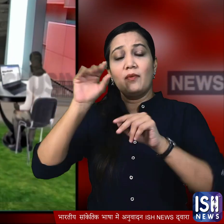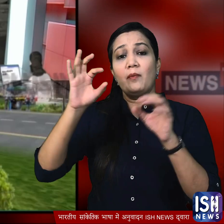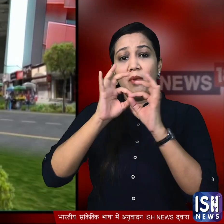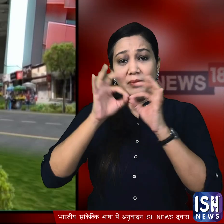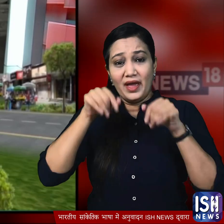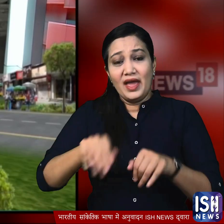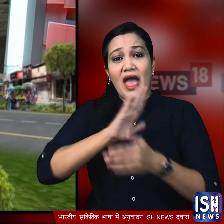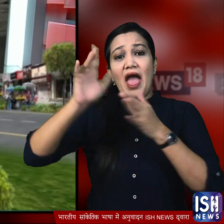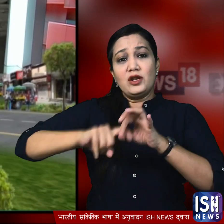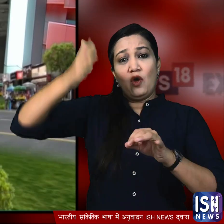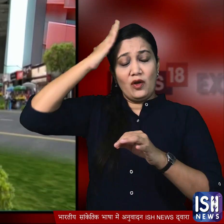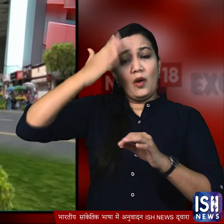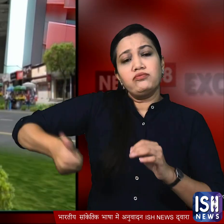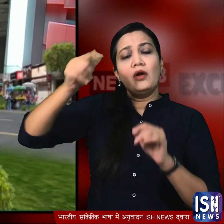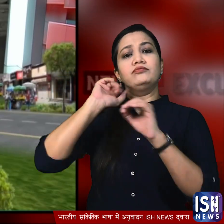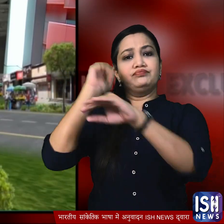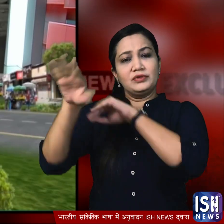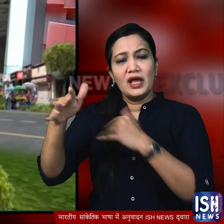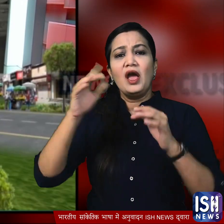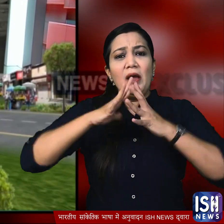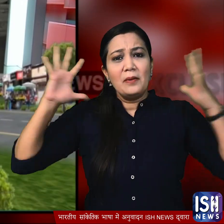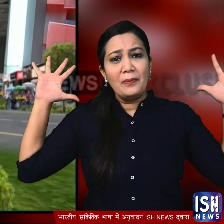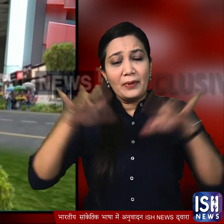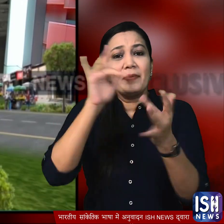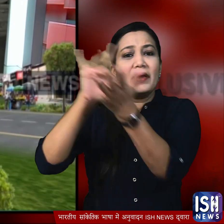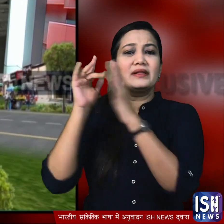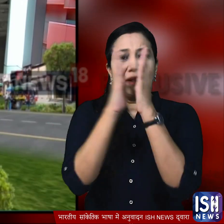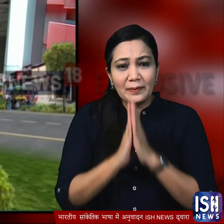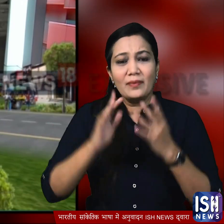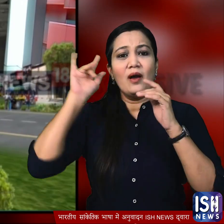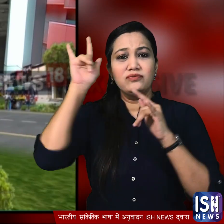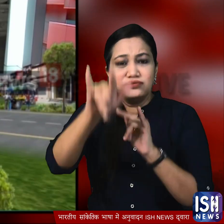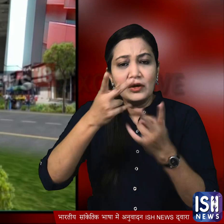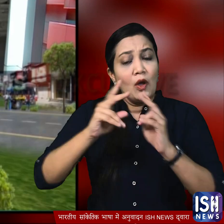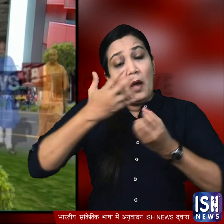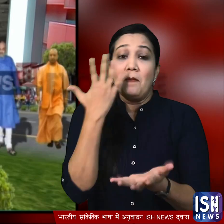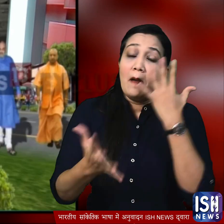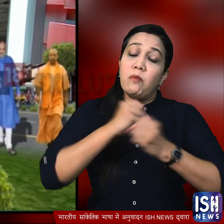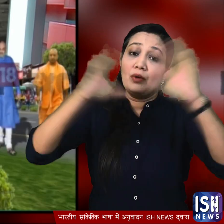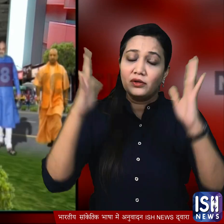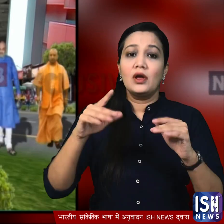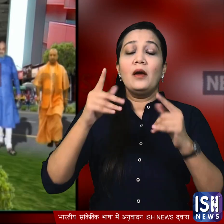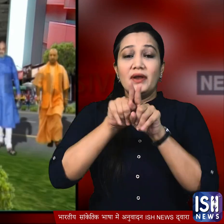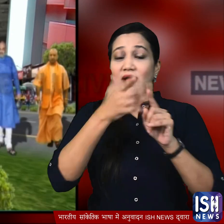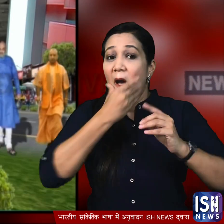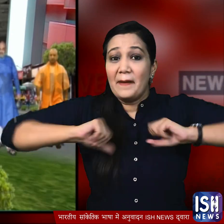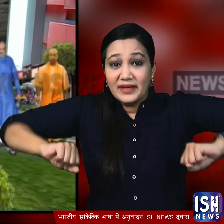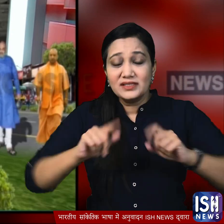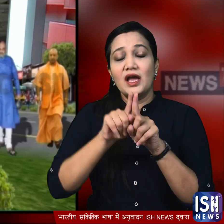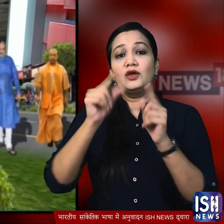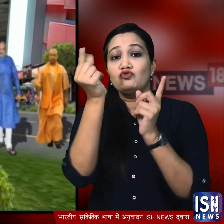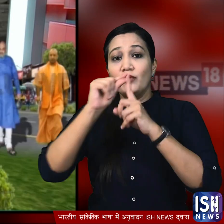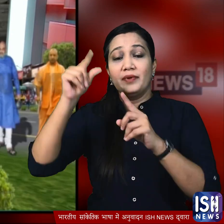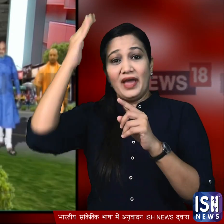था, जिसमें भीड़ भाड़ वाली जगहों जैसे मंदिरों, हवाई अड्डों पर हमले की धमकी दी गई। साथ ही गृह मंत्री अमित शाह और उत्तर प्रदेश